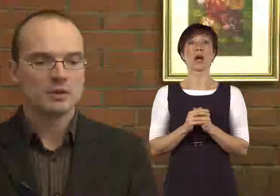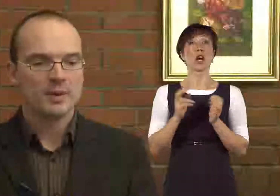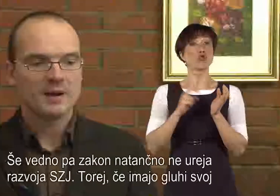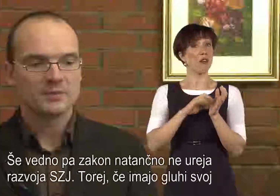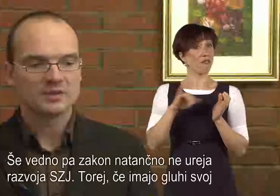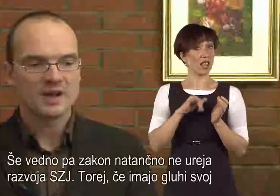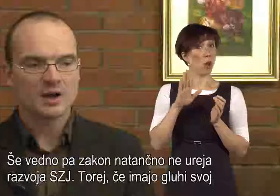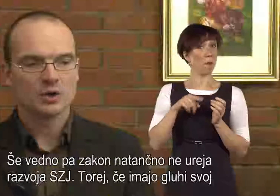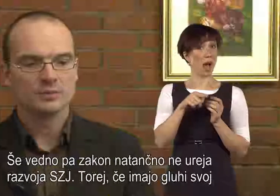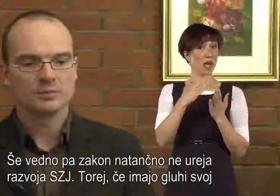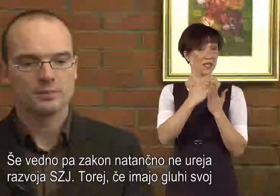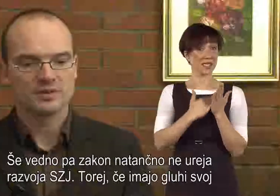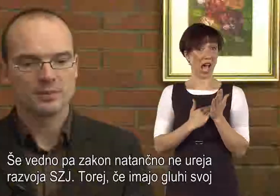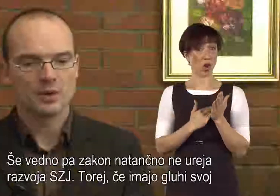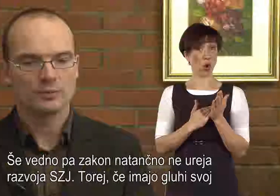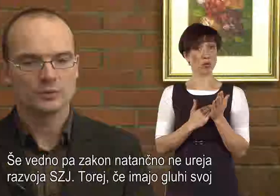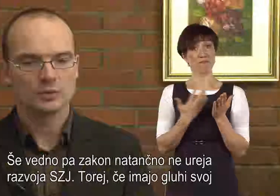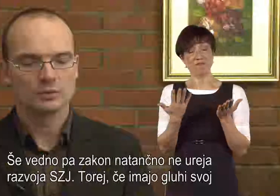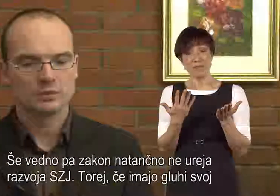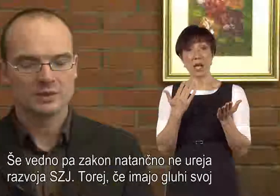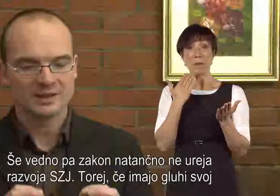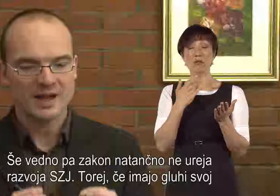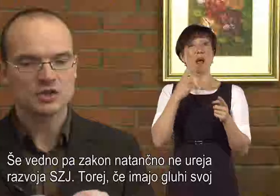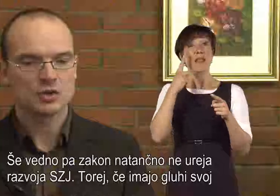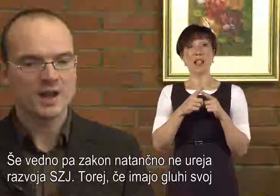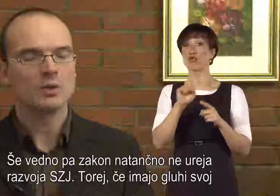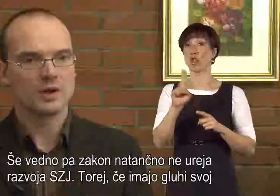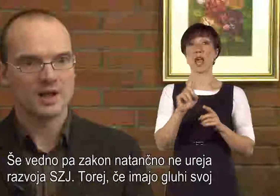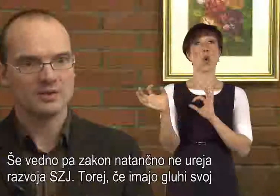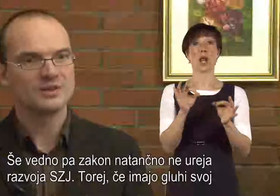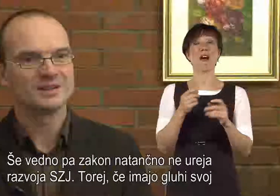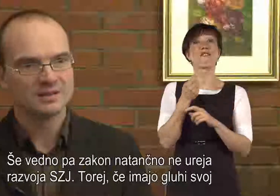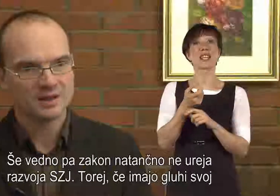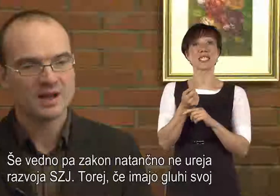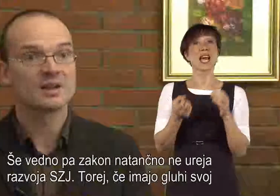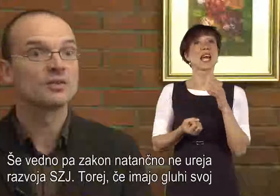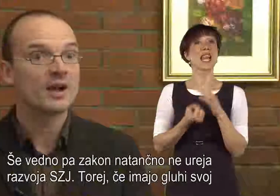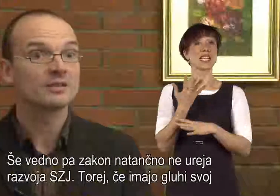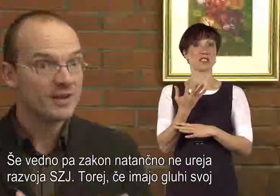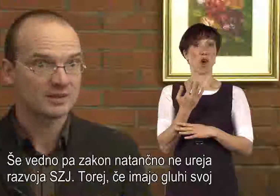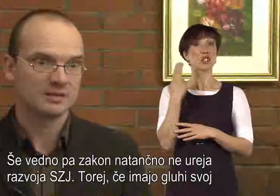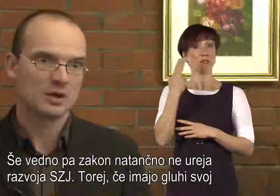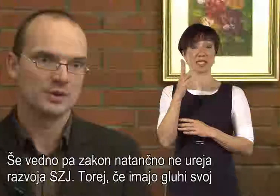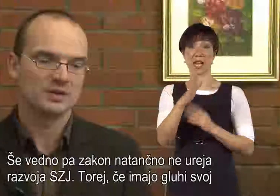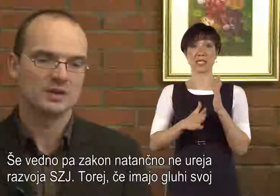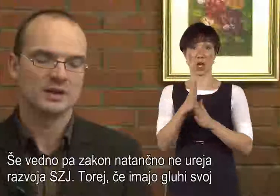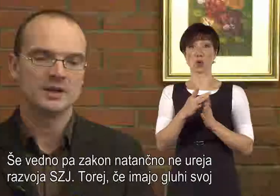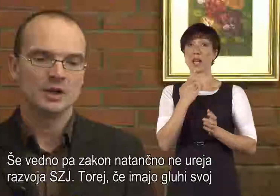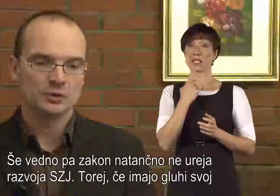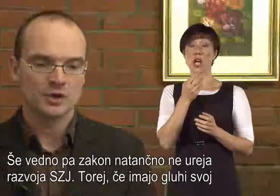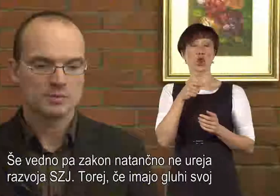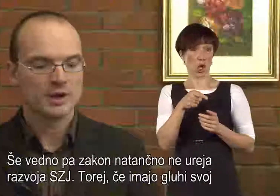Še vedno pa zakon pravzaprav natančno ne ureja financiranje razvoja slovenskega znakovnega